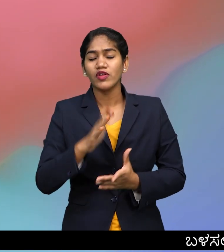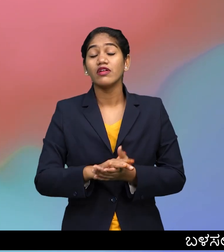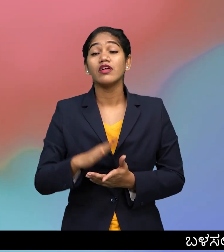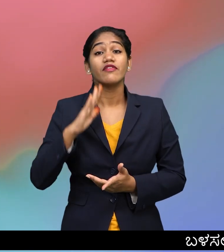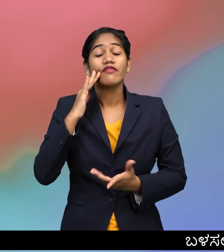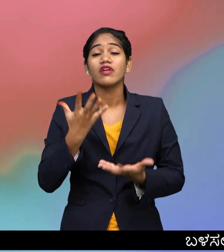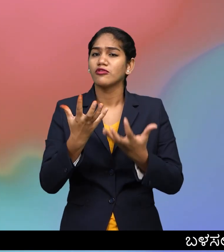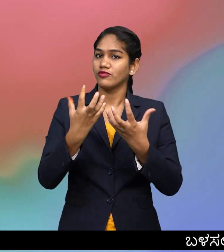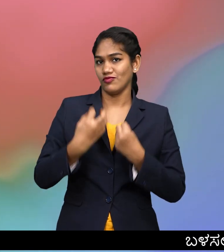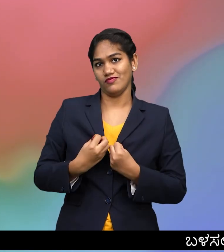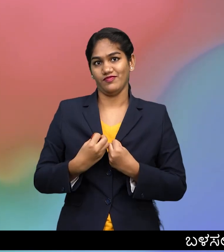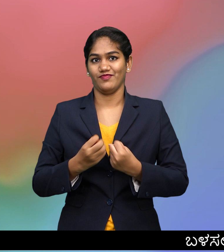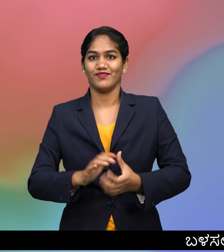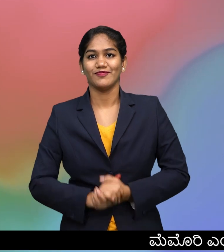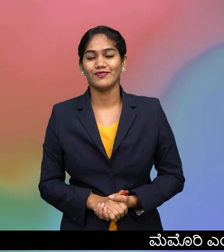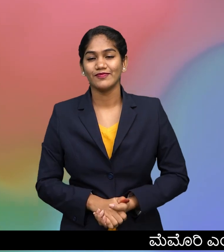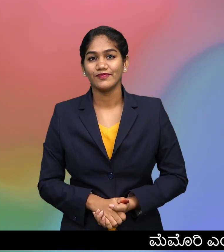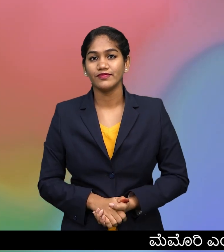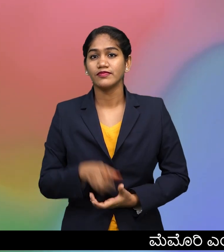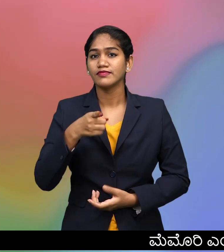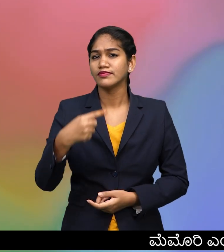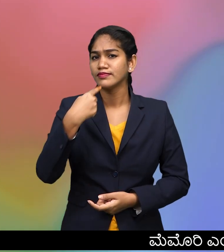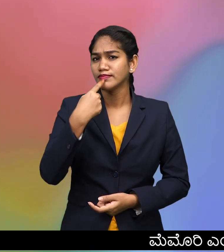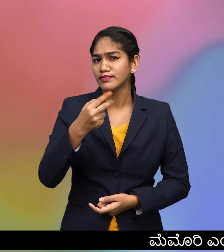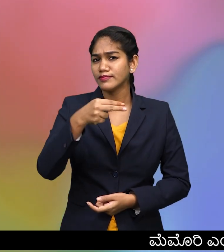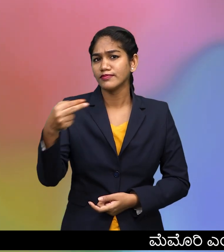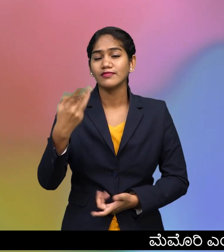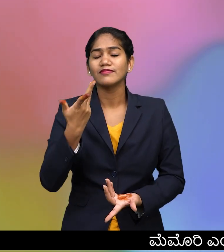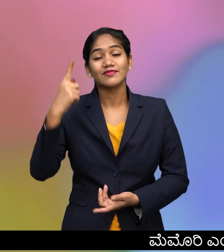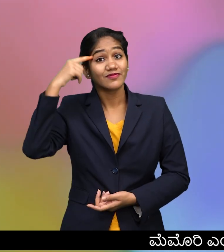ಬಳಸಲಾಗುತ್ತದೆ ಮತ್ತು ಮೆಮೊರಿ ಎಂದು ಕರೆಯಲಾಗುತ್ತದೆ.